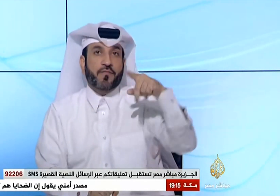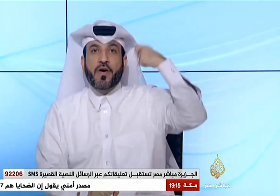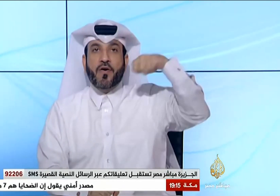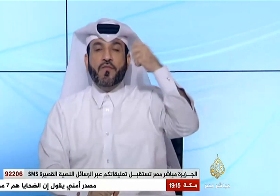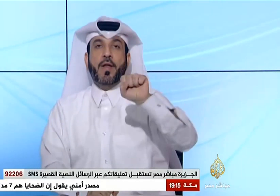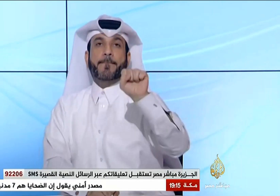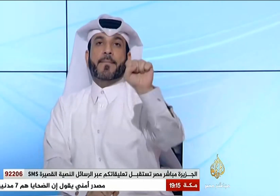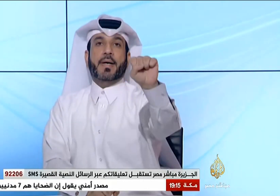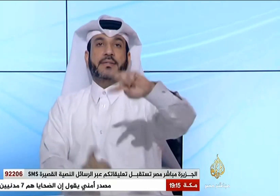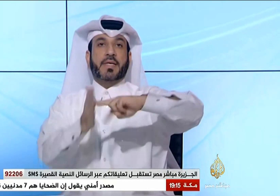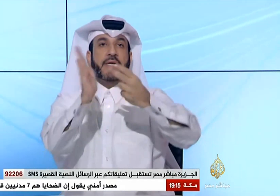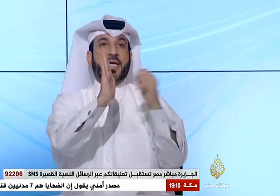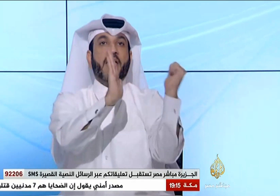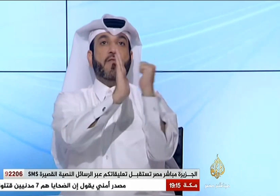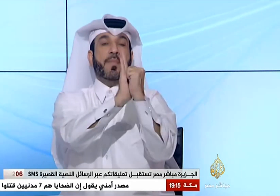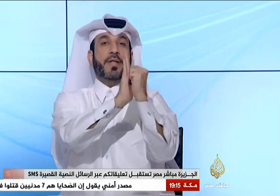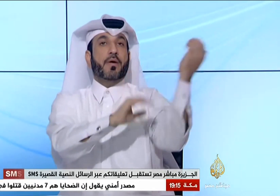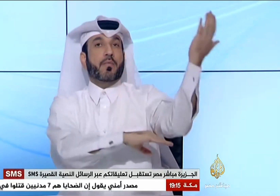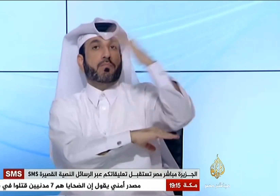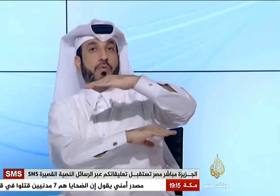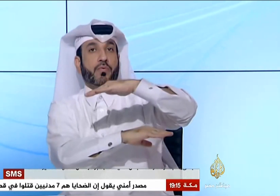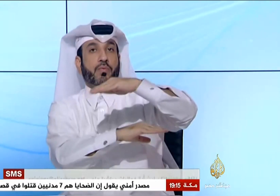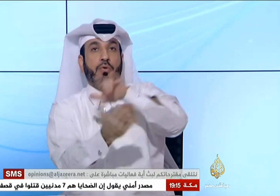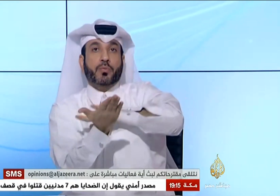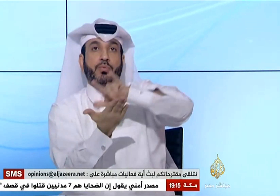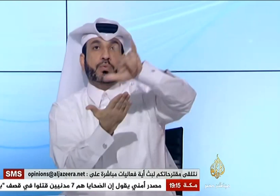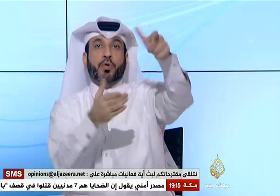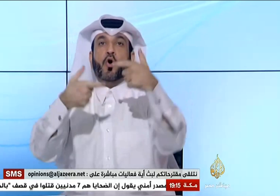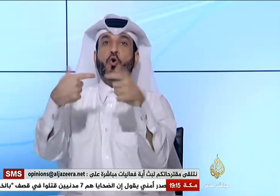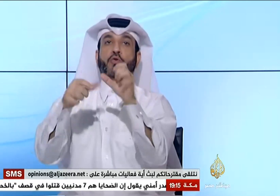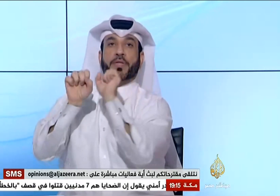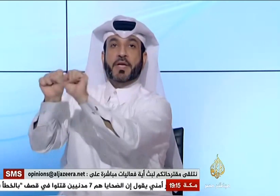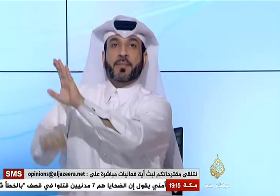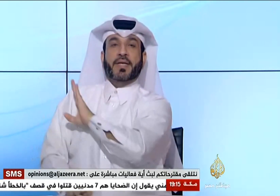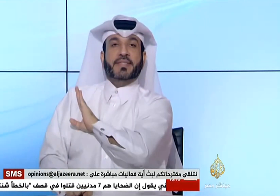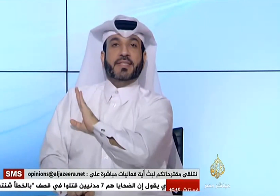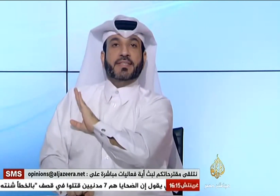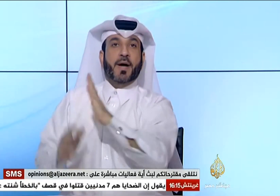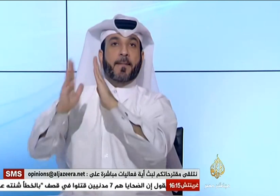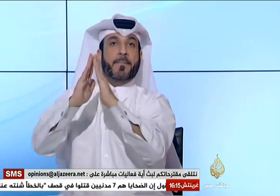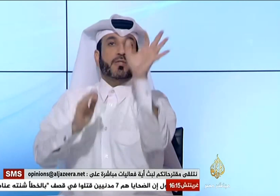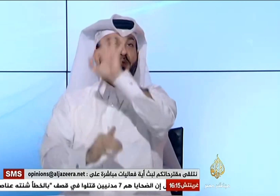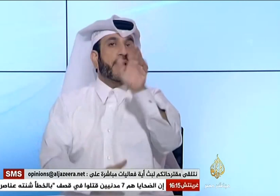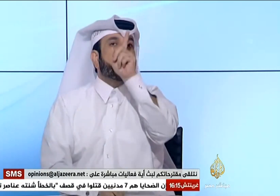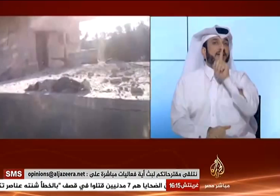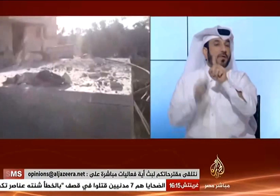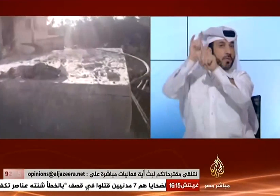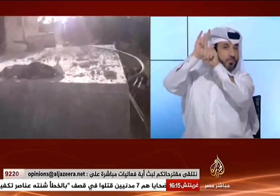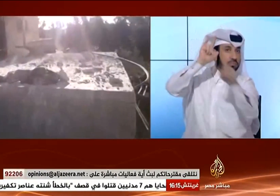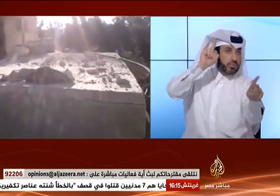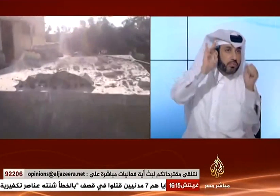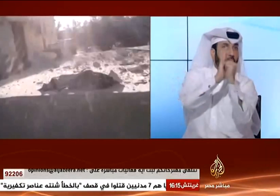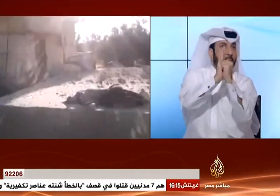حصريه للمنزل الذي استهدف في غاره بطائره دون طيار تابعه للجيش بمدينه رفح ما ادى الى مقتل